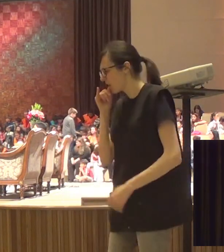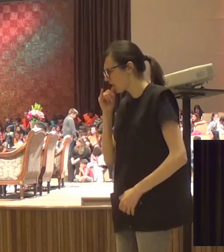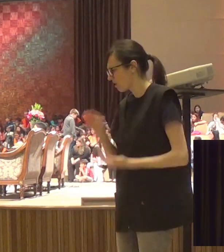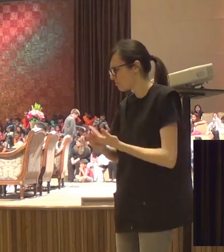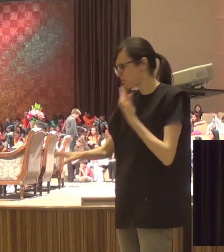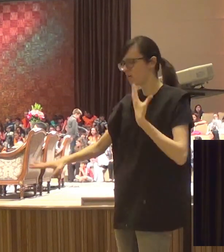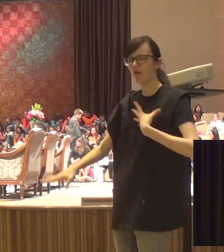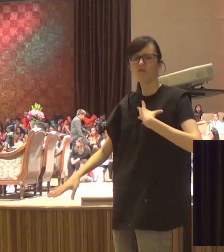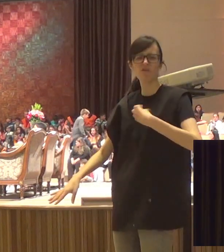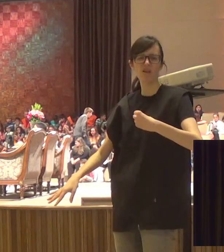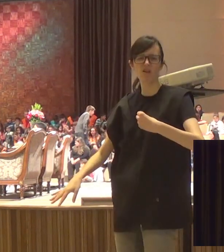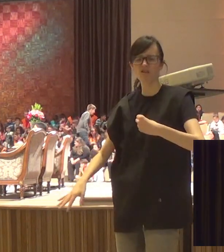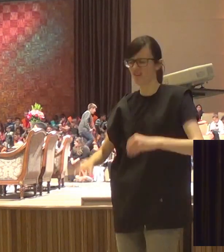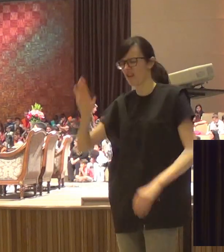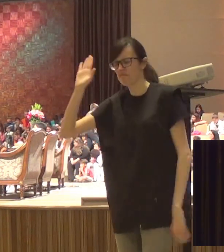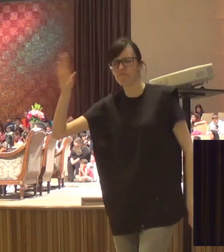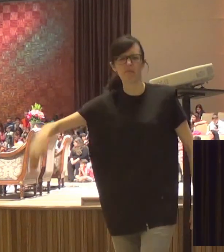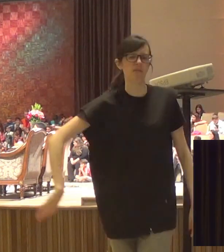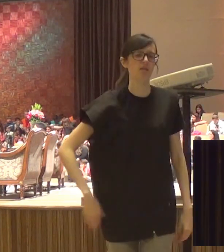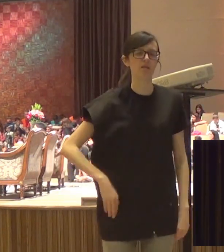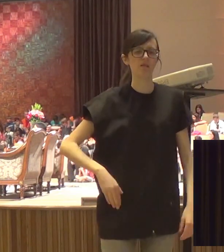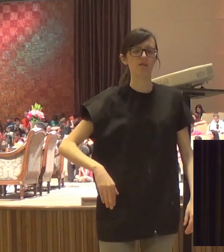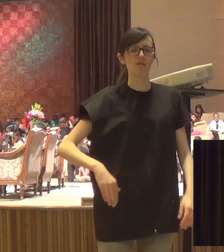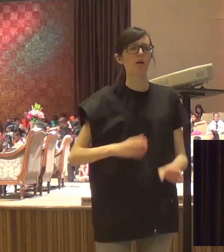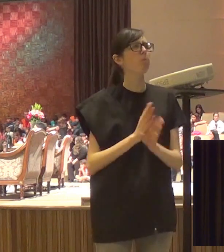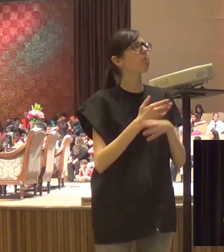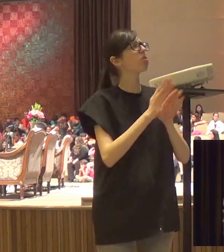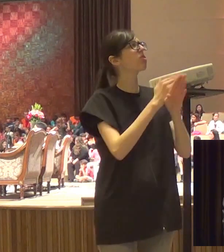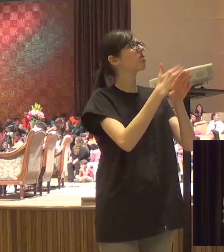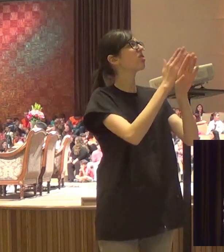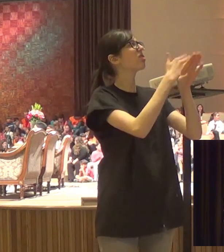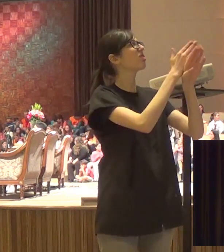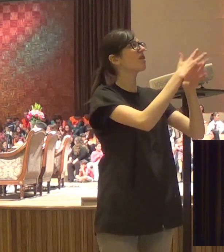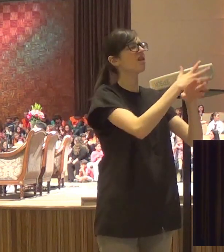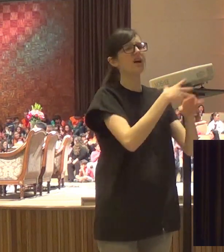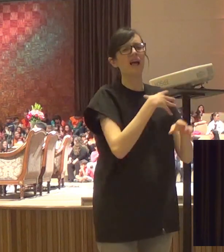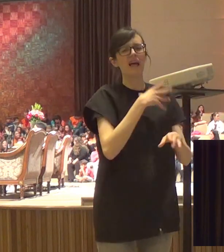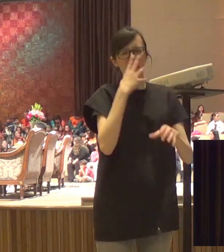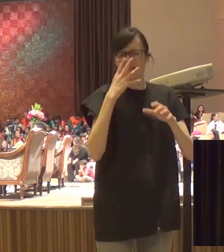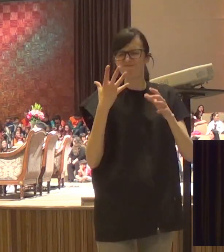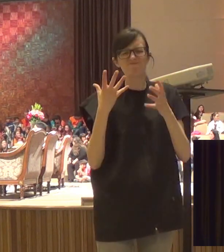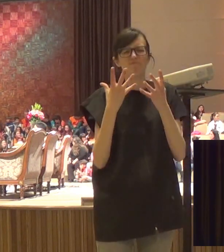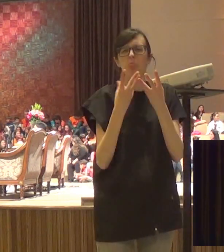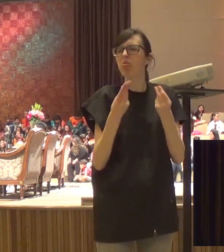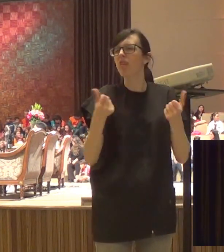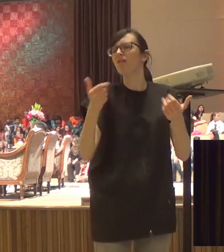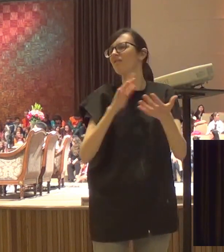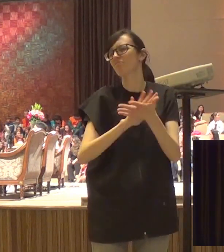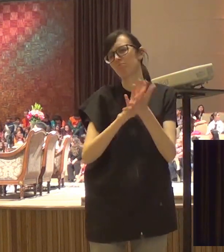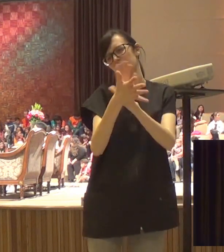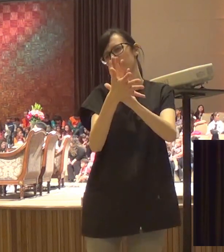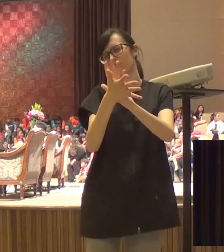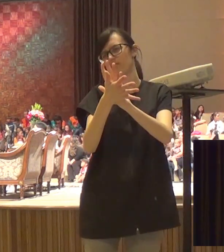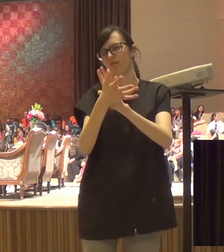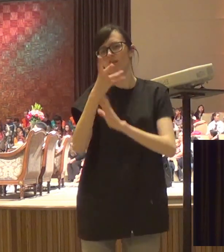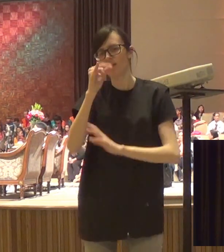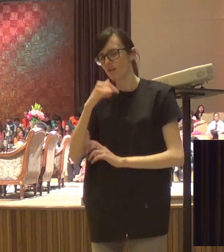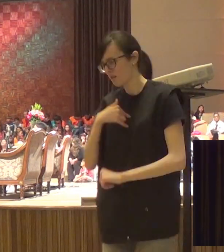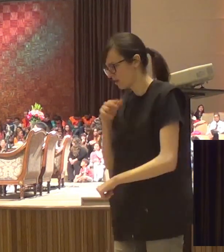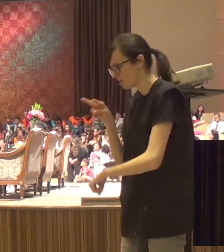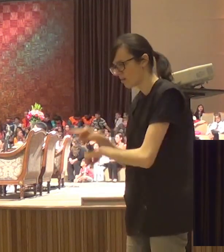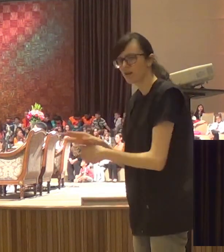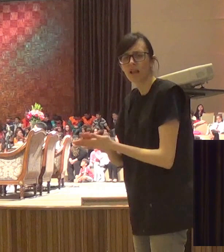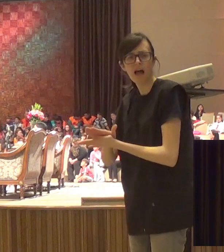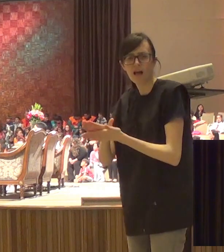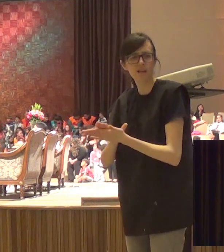corações de pais e filhos estão desencontrados. Quando o coração de um pai está longe do coração do seu